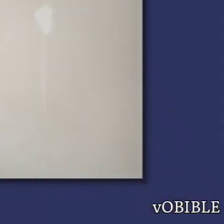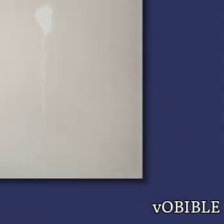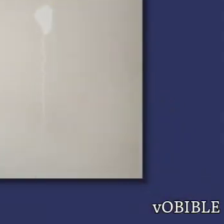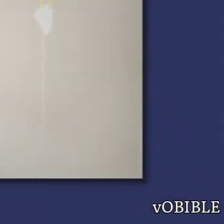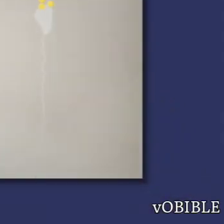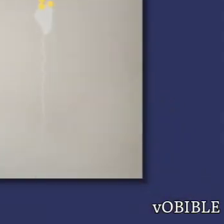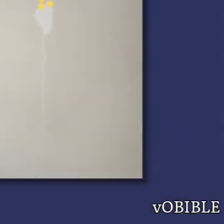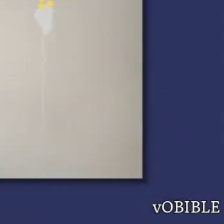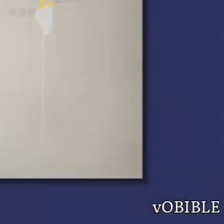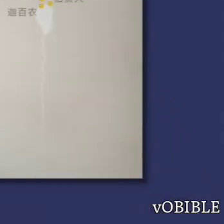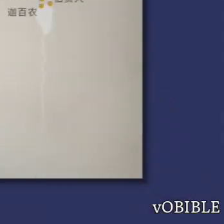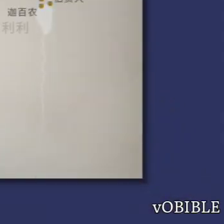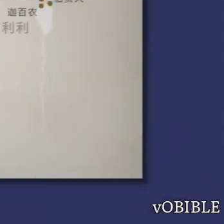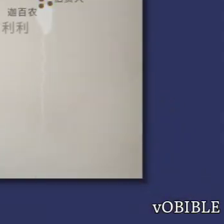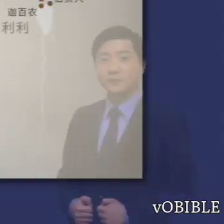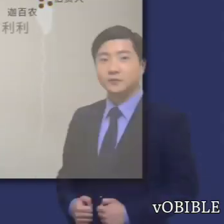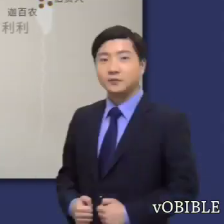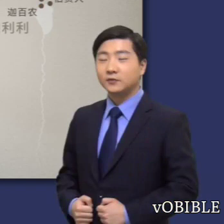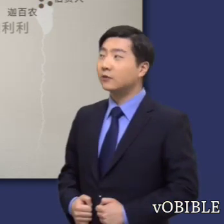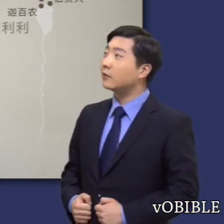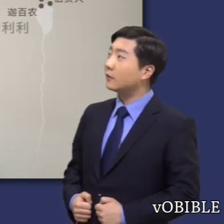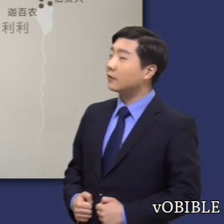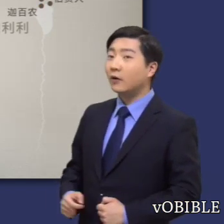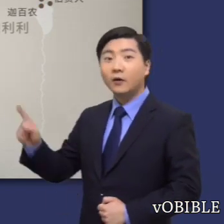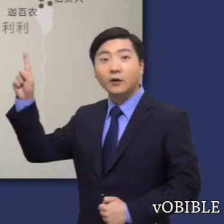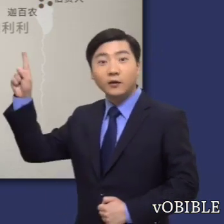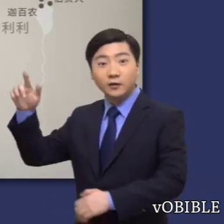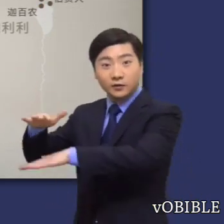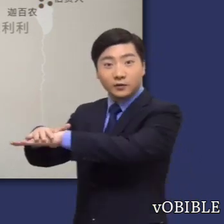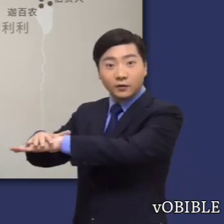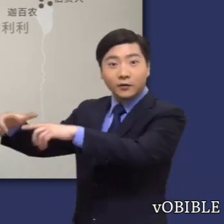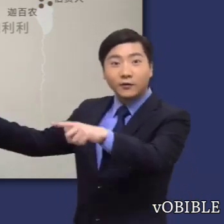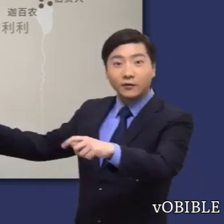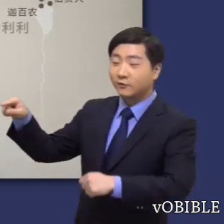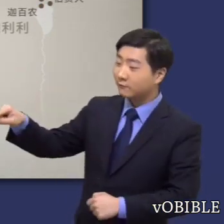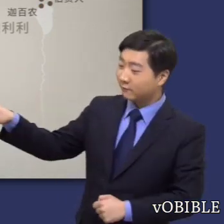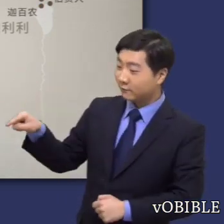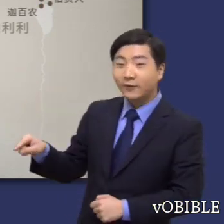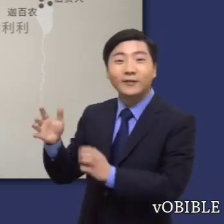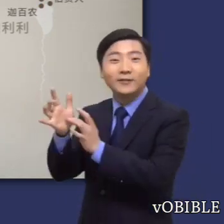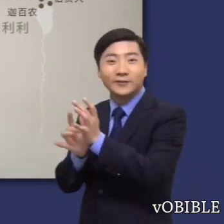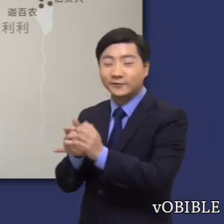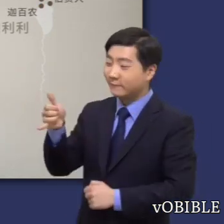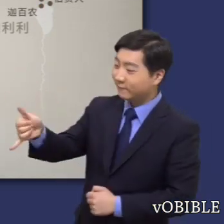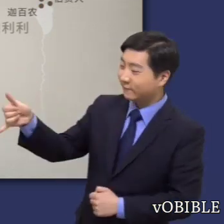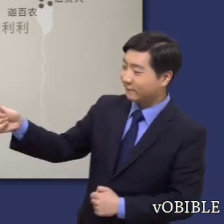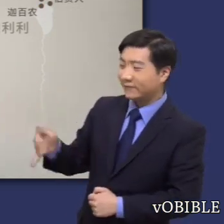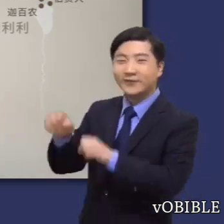第4至9章记载耶稣早期的传道工作，他主要在加利利一带宣扬好消息和施行奇迹。